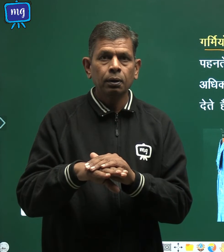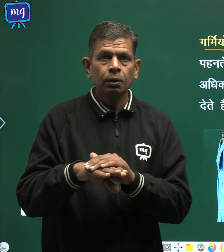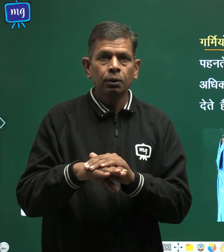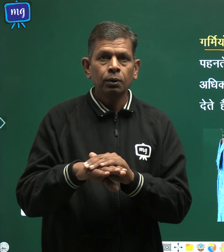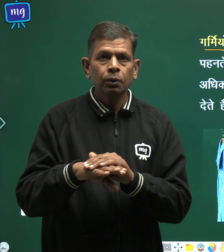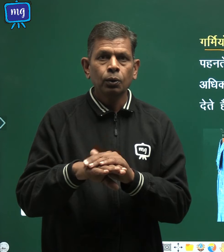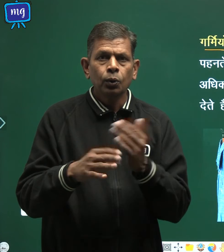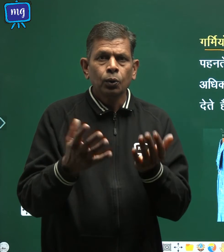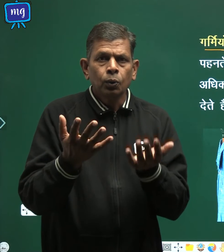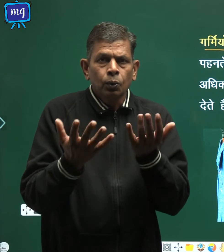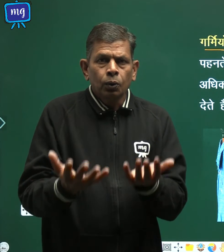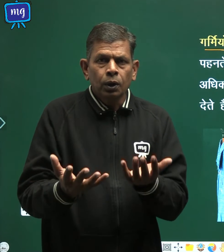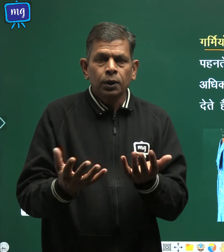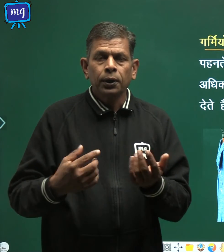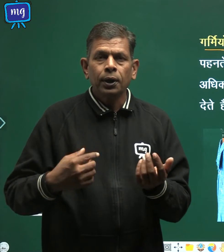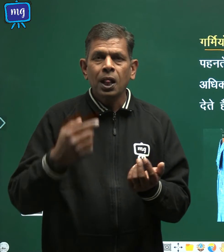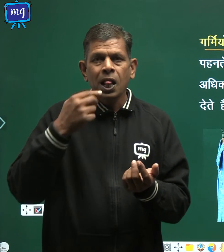हल्के रंग के